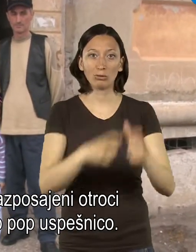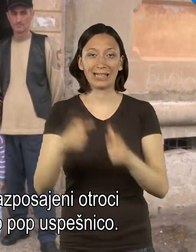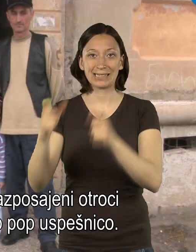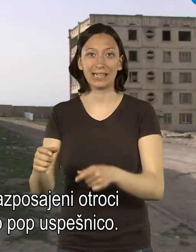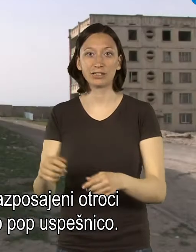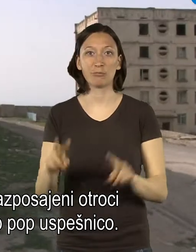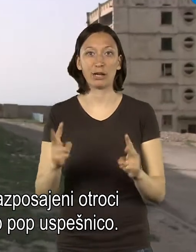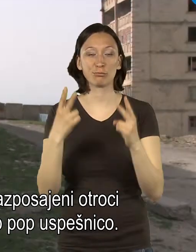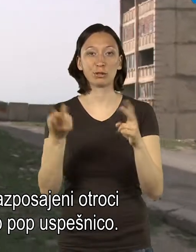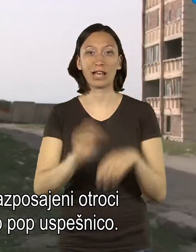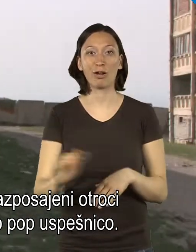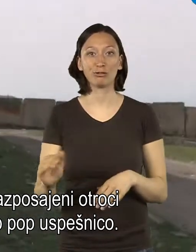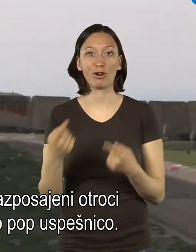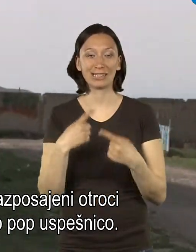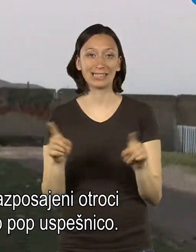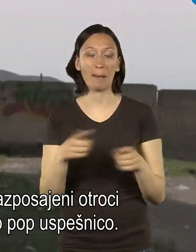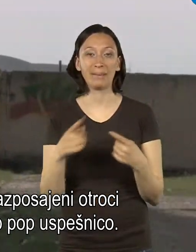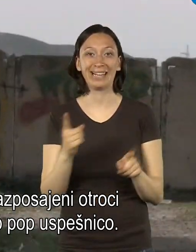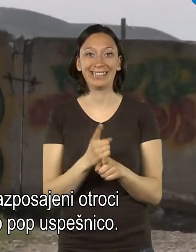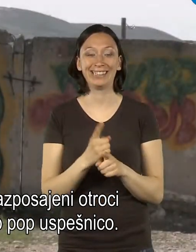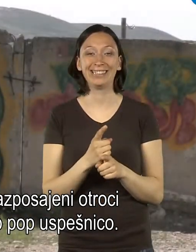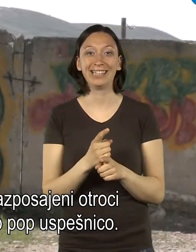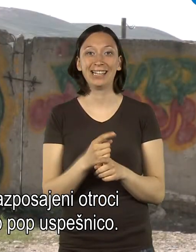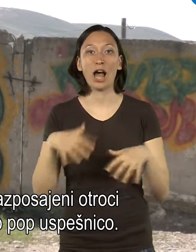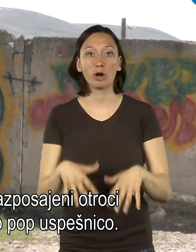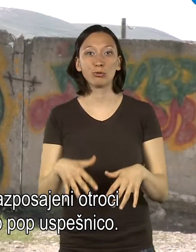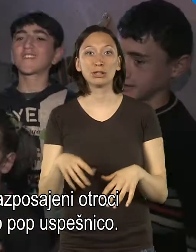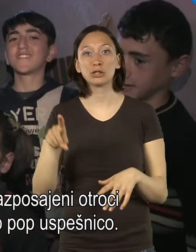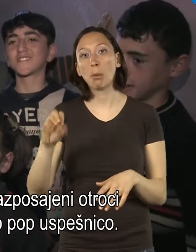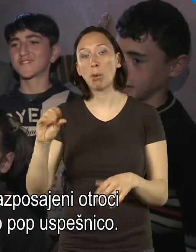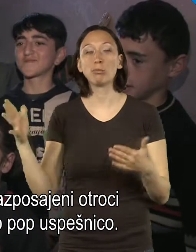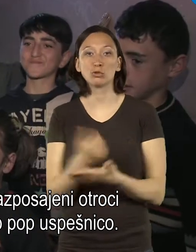nam razposajeni otroci zapeli tudi gruzijsko pop uspešnico.